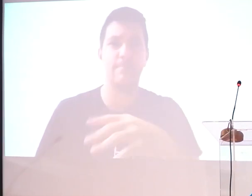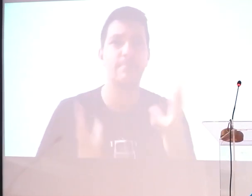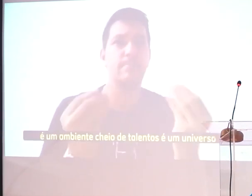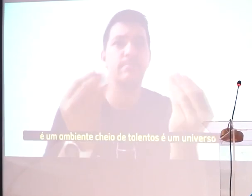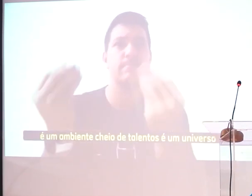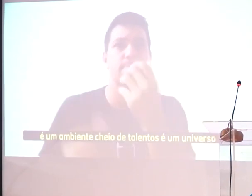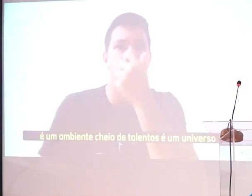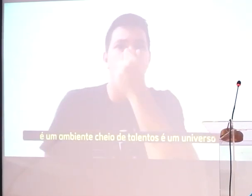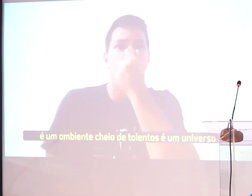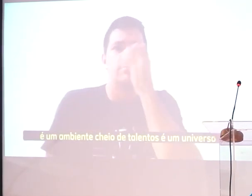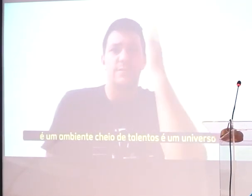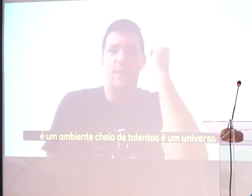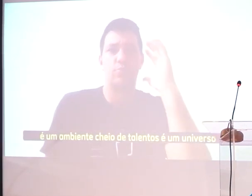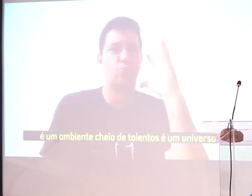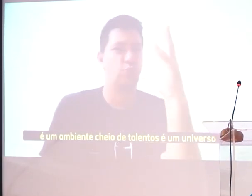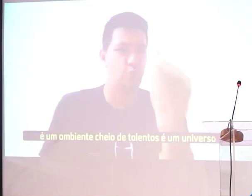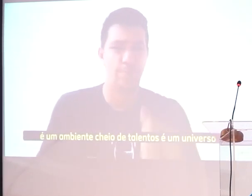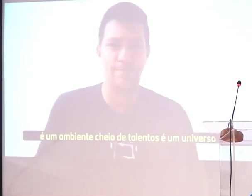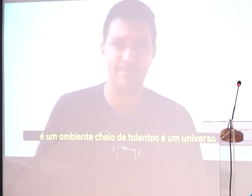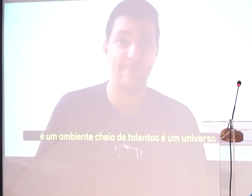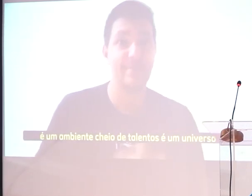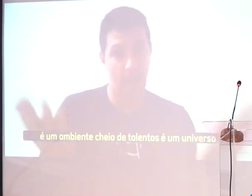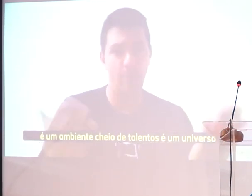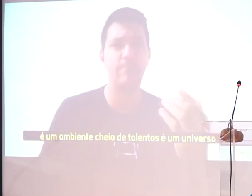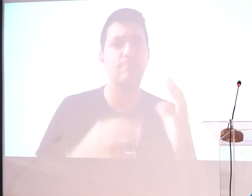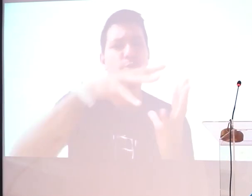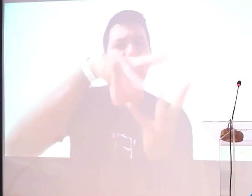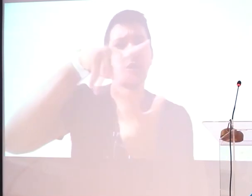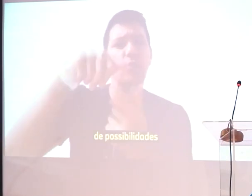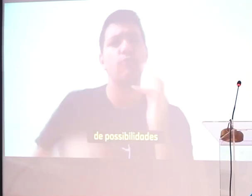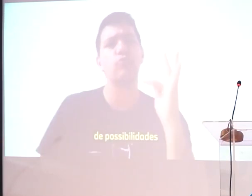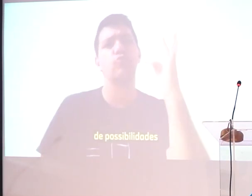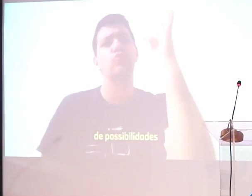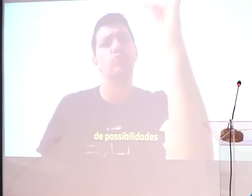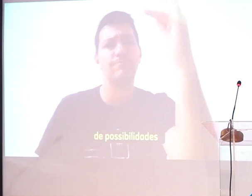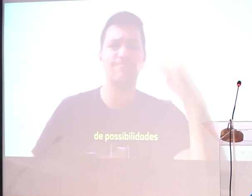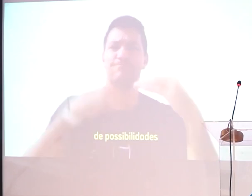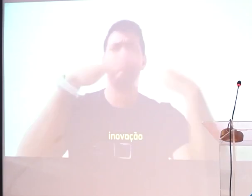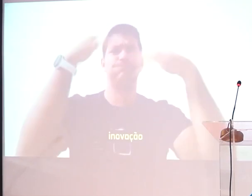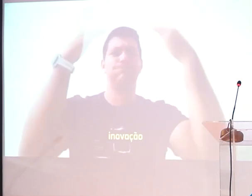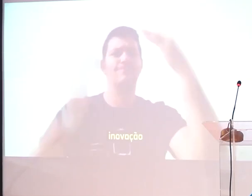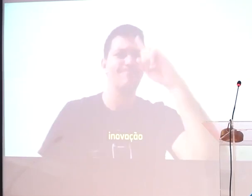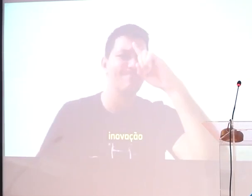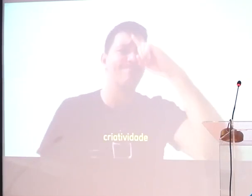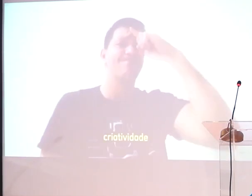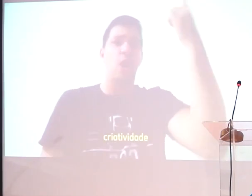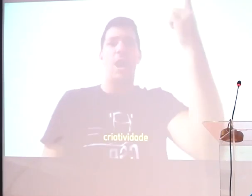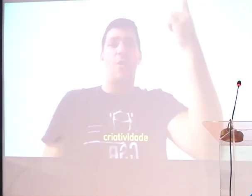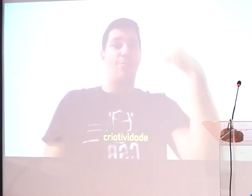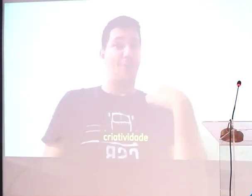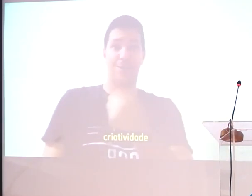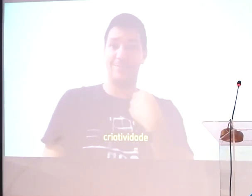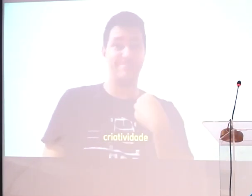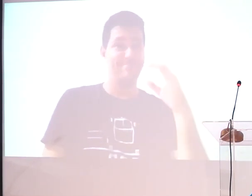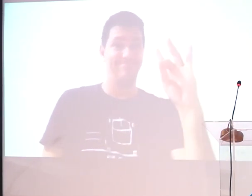comunidade surda é um ambiente cheio de talentos, é um universo de possibilidades, inovação, criatividade,